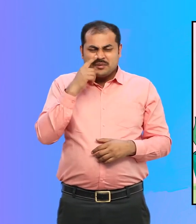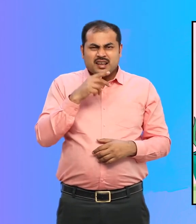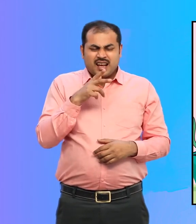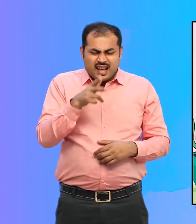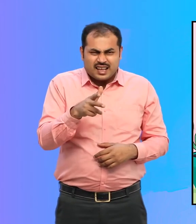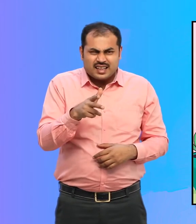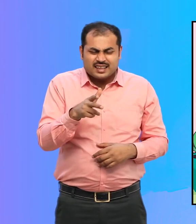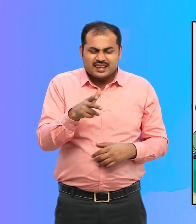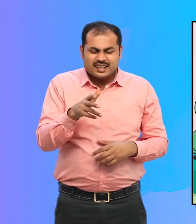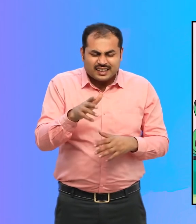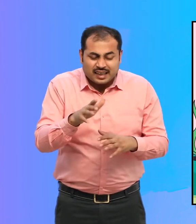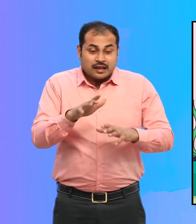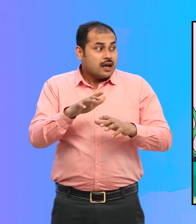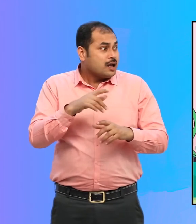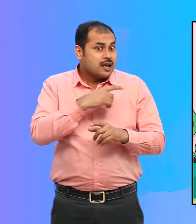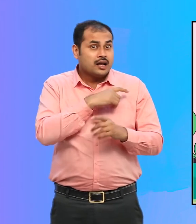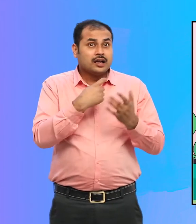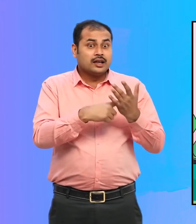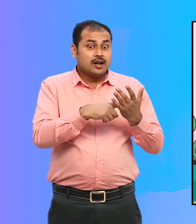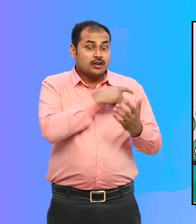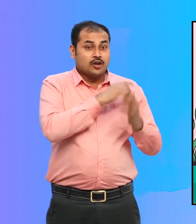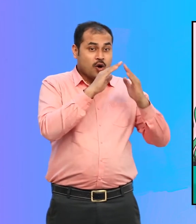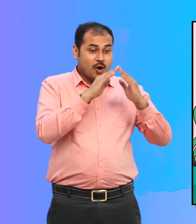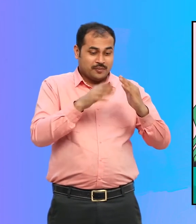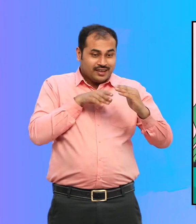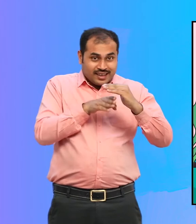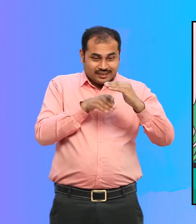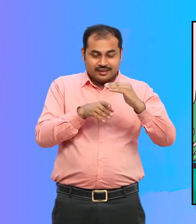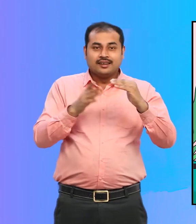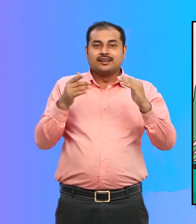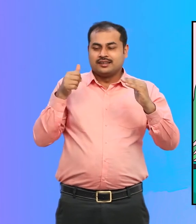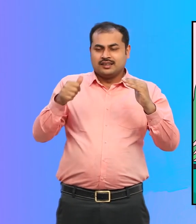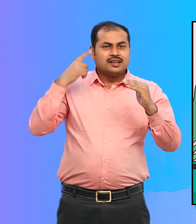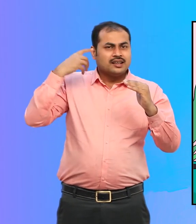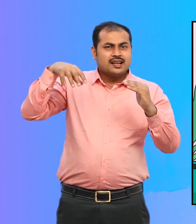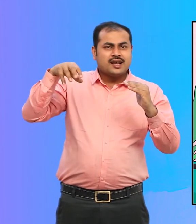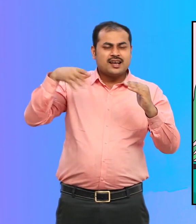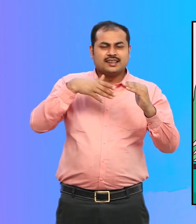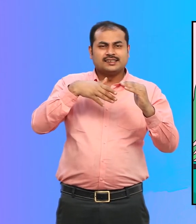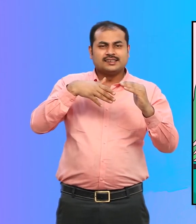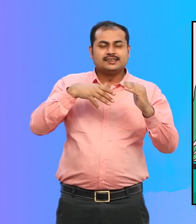कि इससे पहले कि मम्मी कुछ कह पाती रोहन दरवाजे पर आ गया